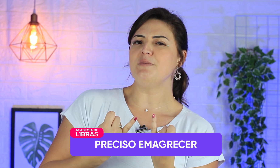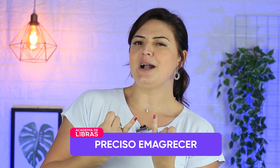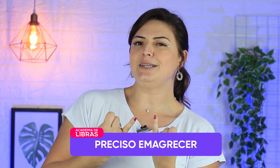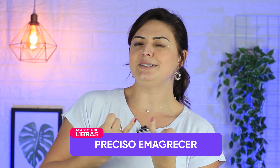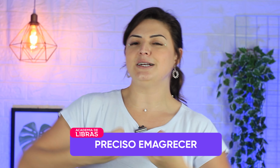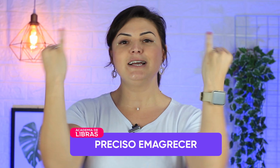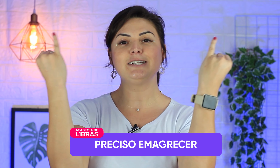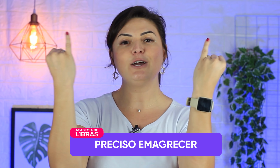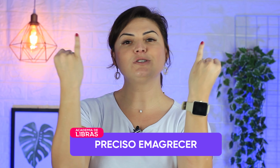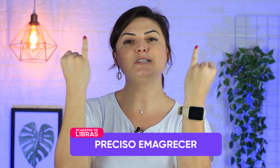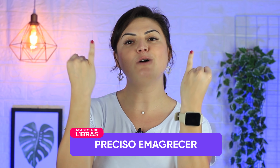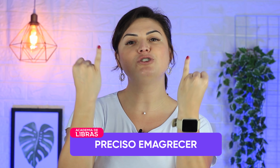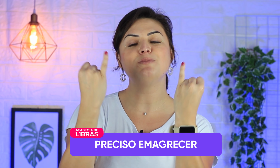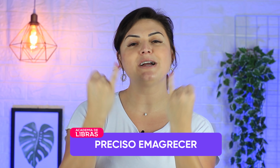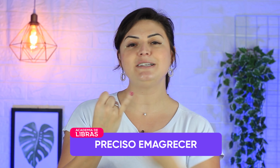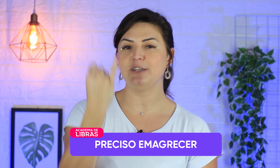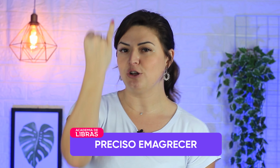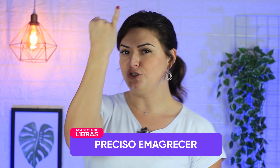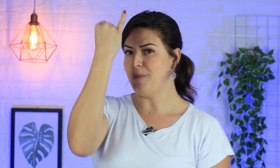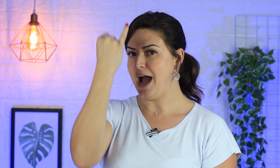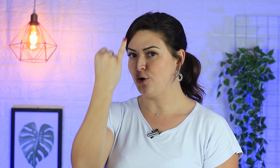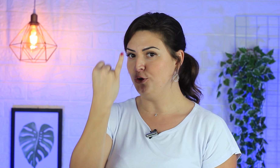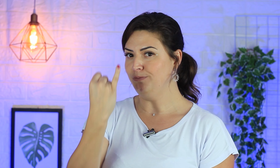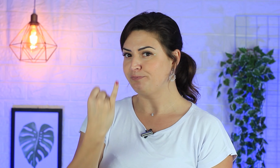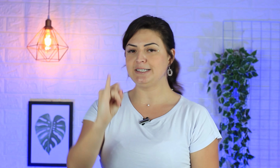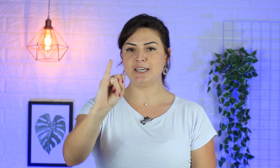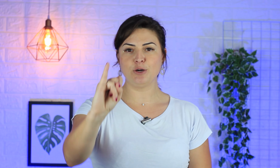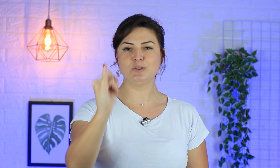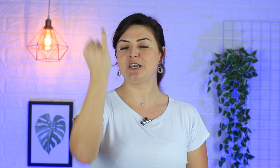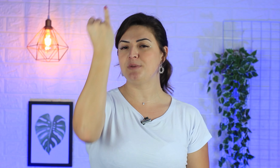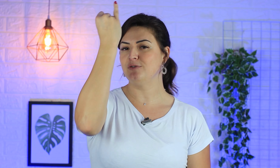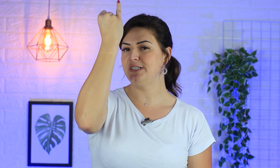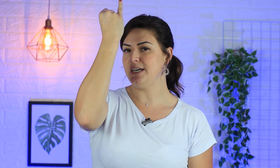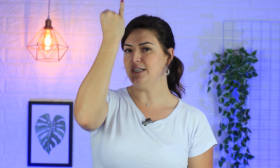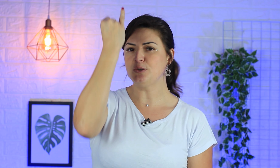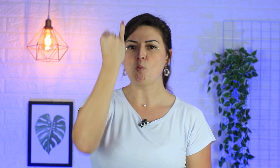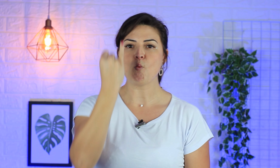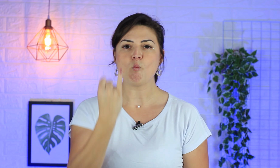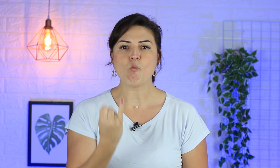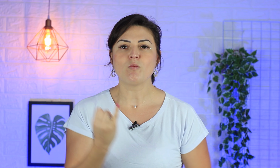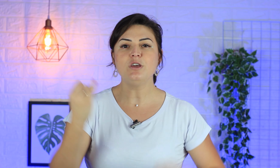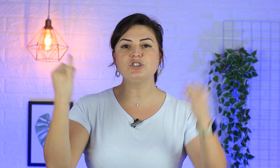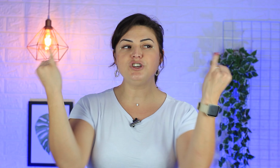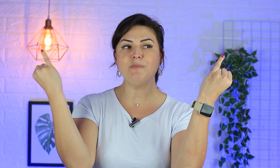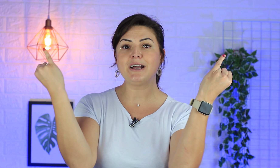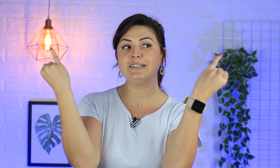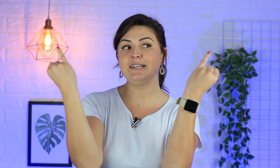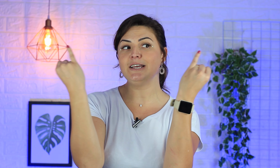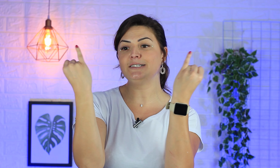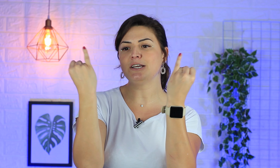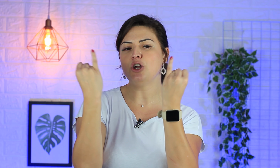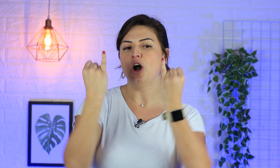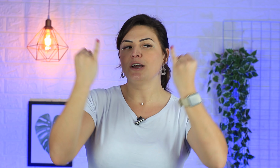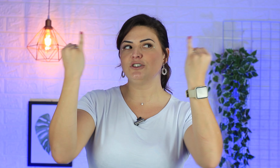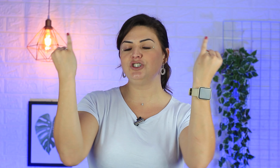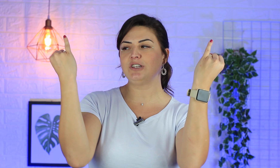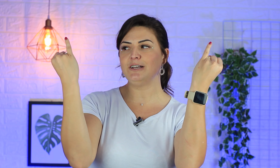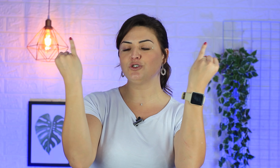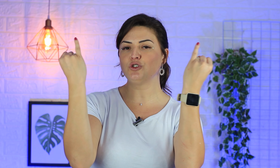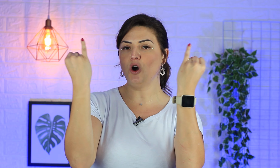Preciso emagrecer. E esse aqui é o sinal de emagrecer, ó. De magro. Esse aqui que eu mostrei pra vocês. E o de emagrecer é esse aqui, ó. Que a gente traz os